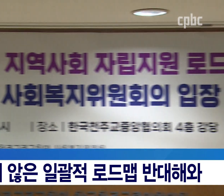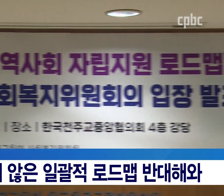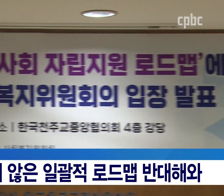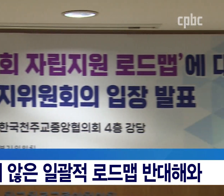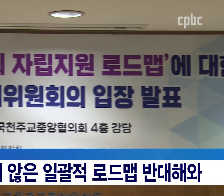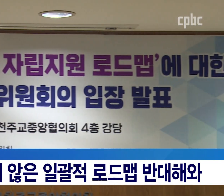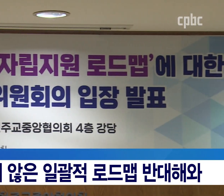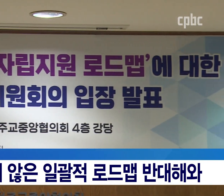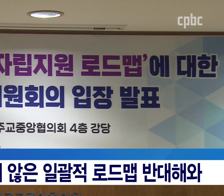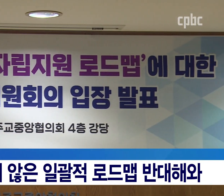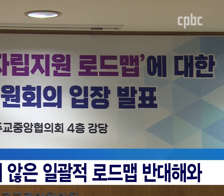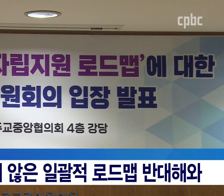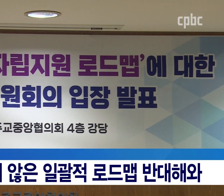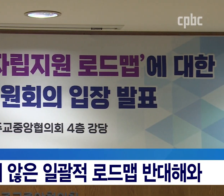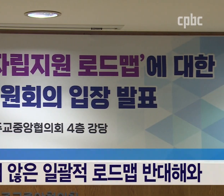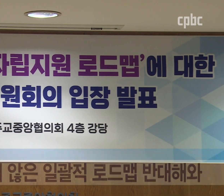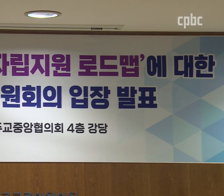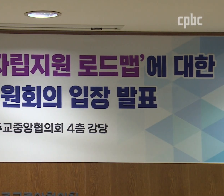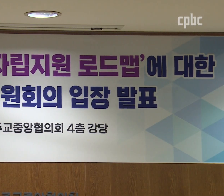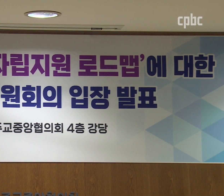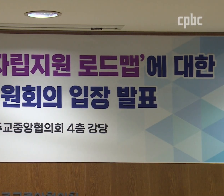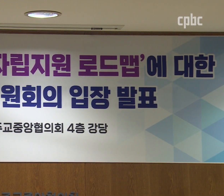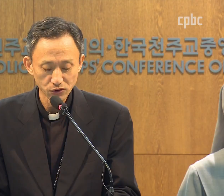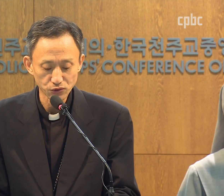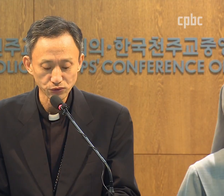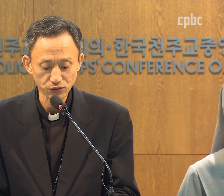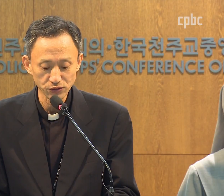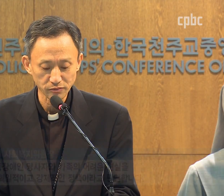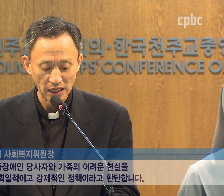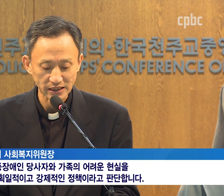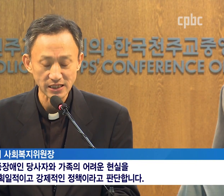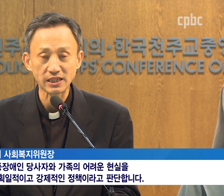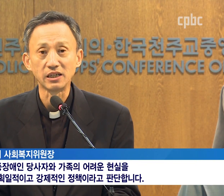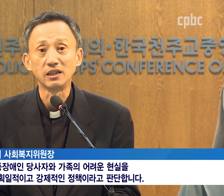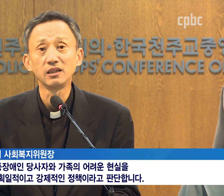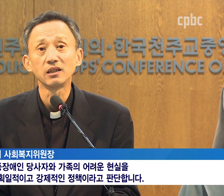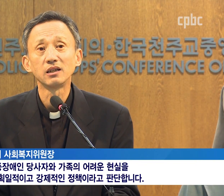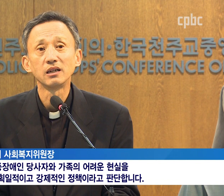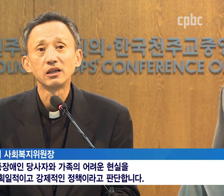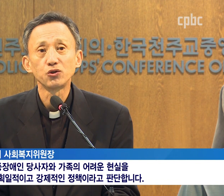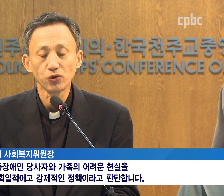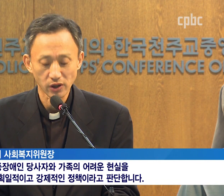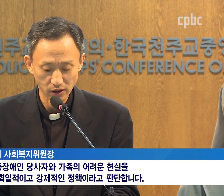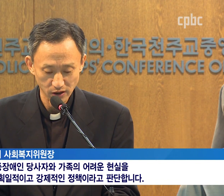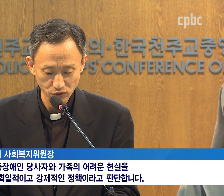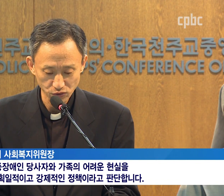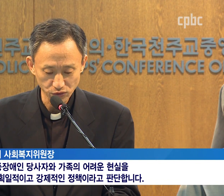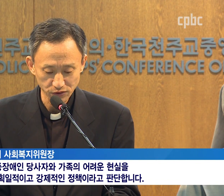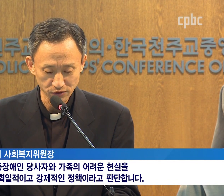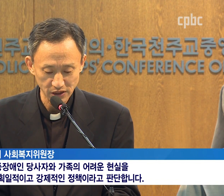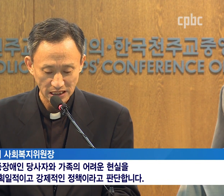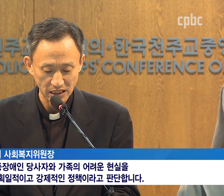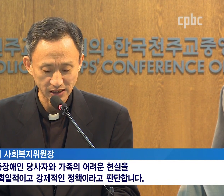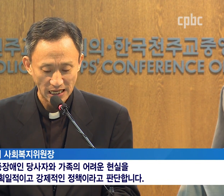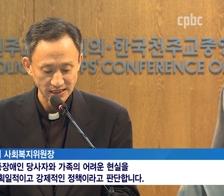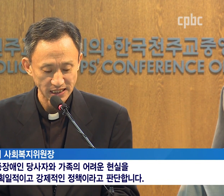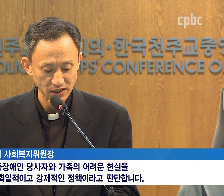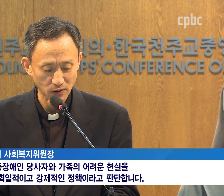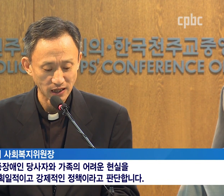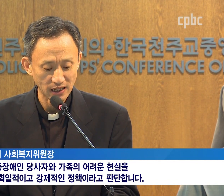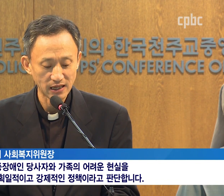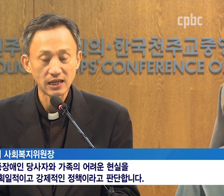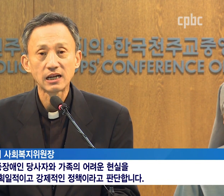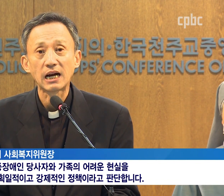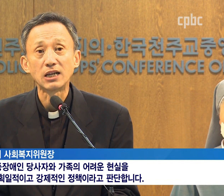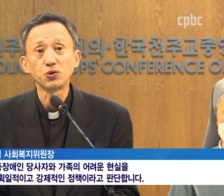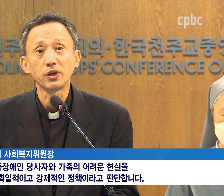일괄적인 로드맵의 반대 입장을 표한 바 있습니다 중증 발달장애인 최중증 장애인